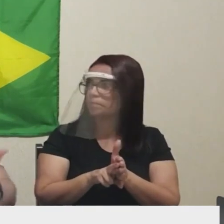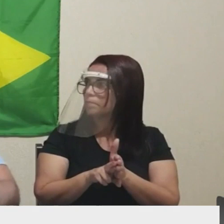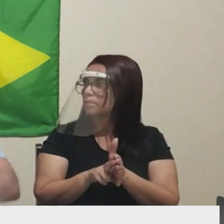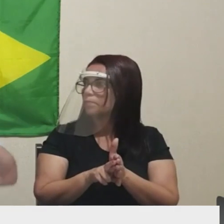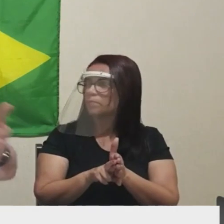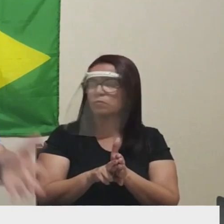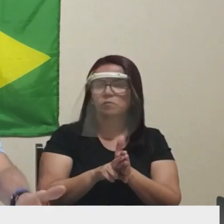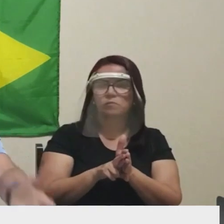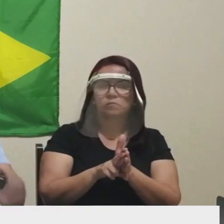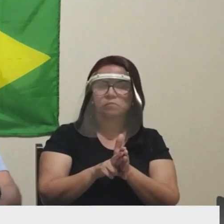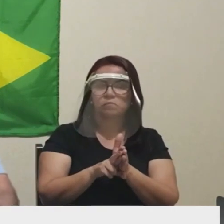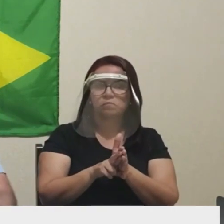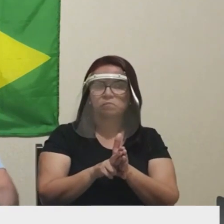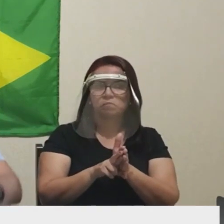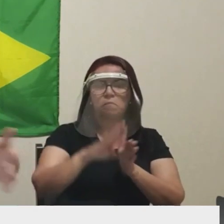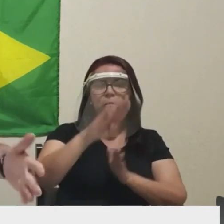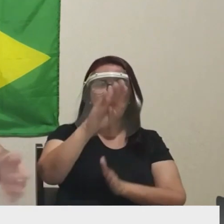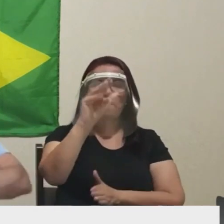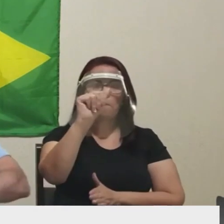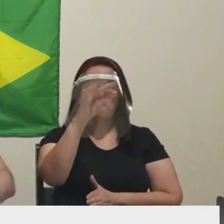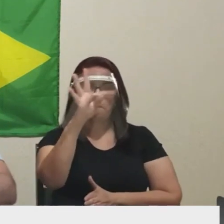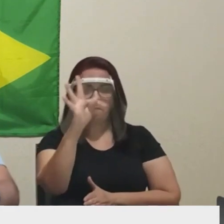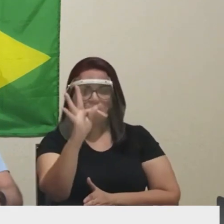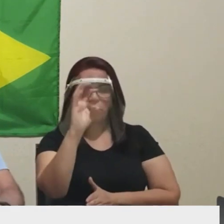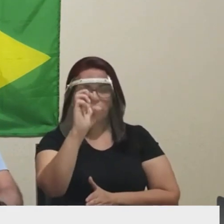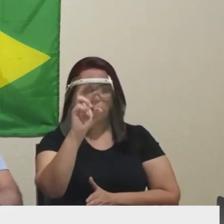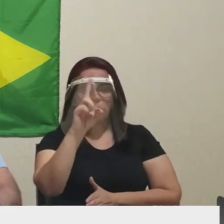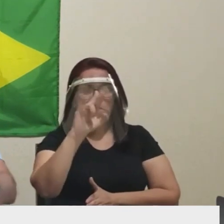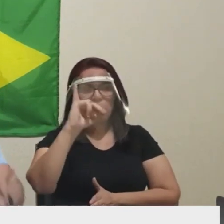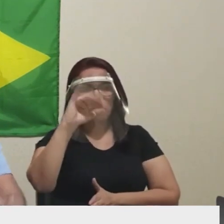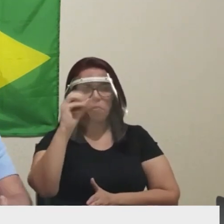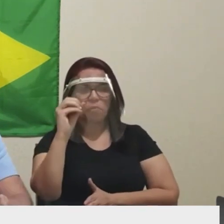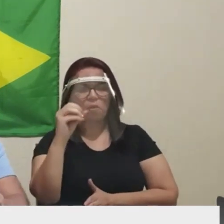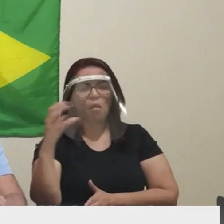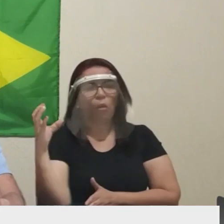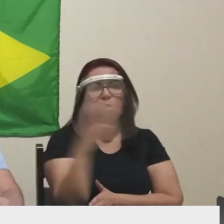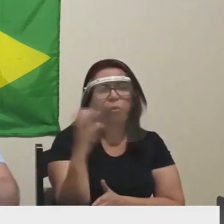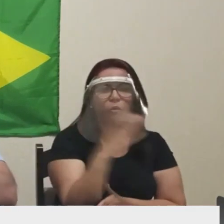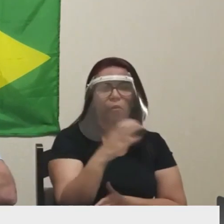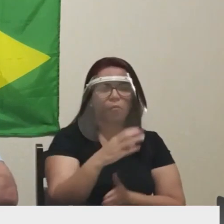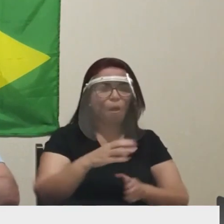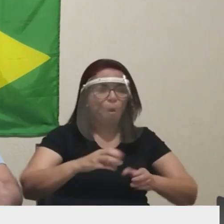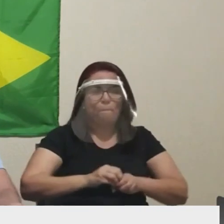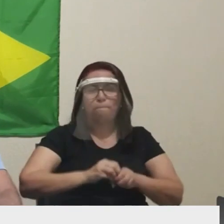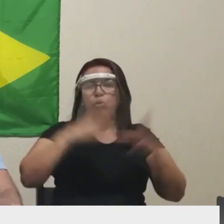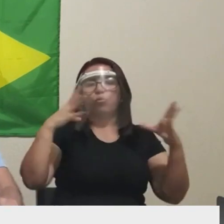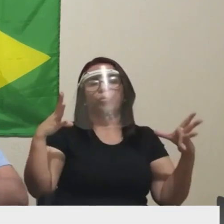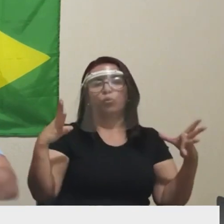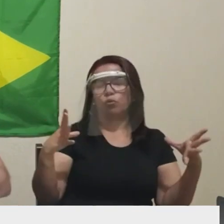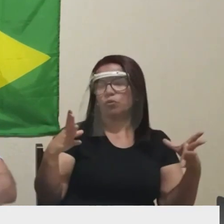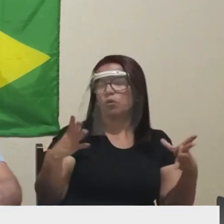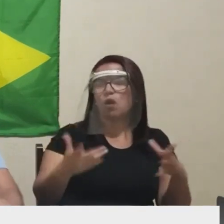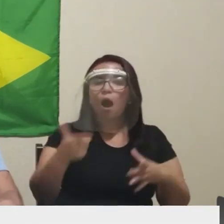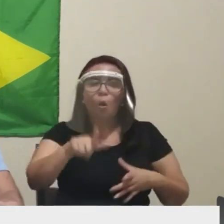super bateria é diferente da que você tem hoje em dia aí? Então, hoje em dia, se ele tentar botar uma carga muito rápida, ela explode. Essa de nióbio e